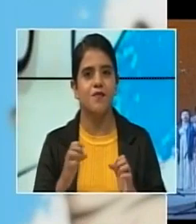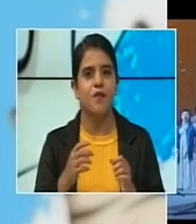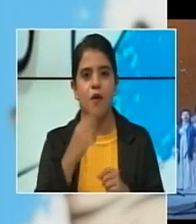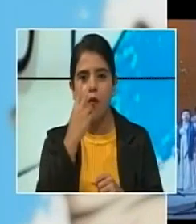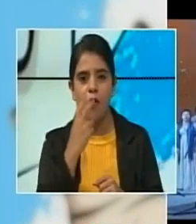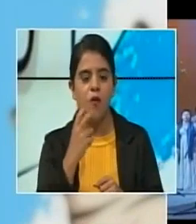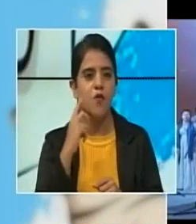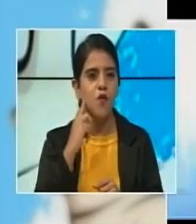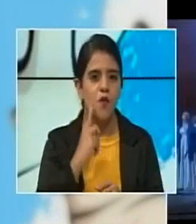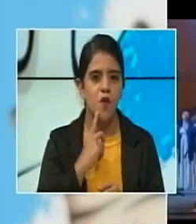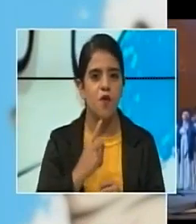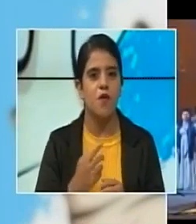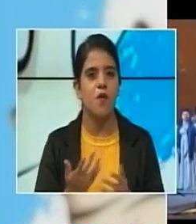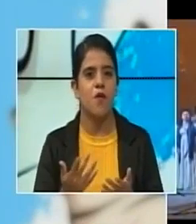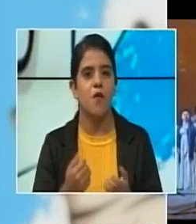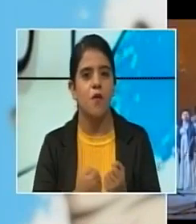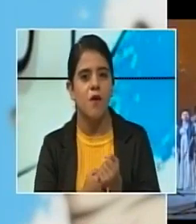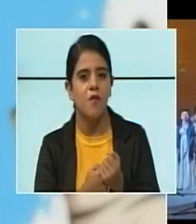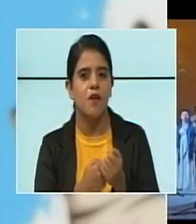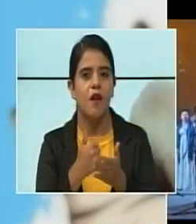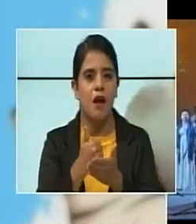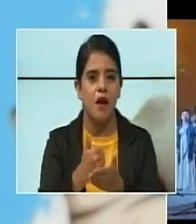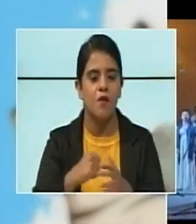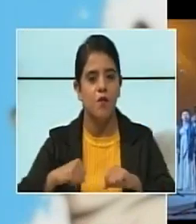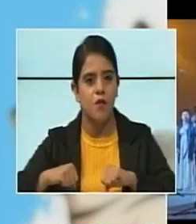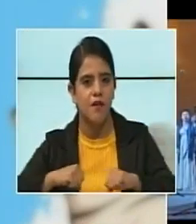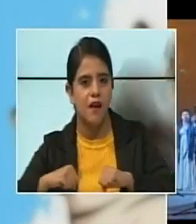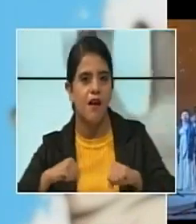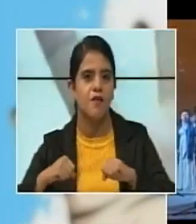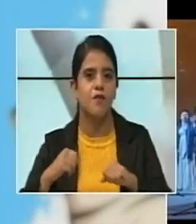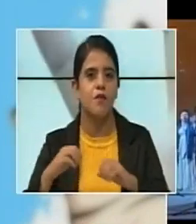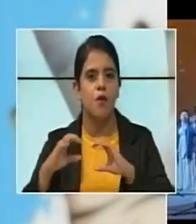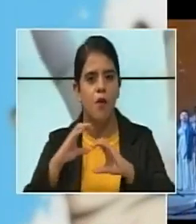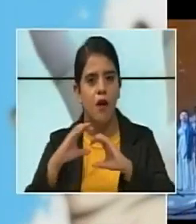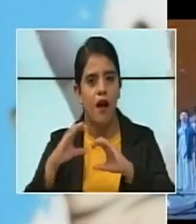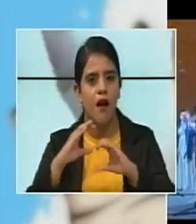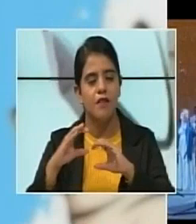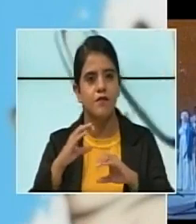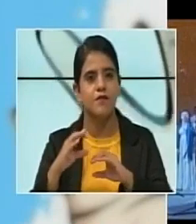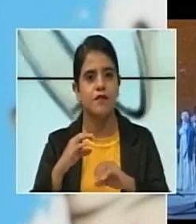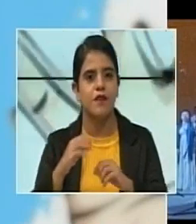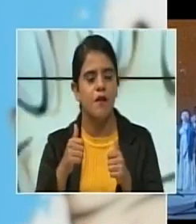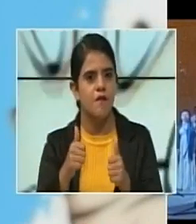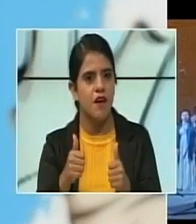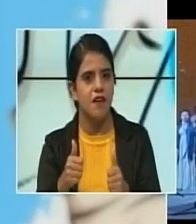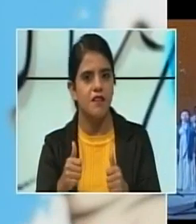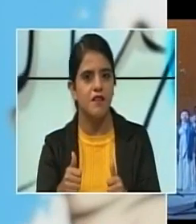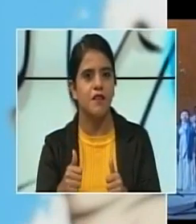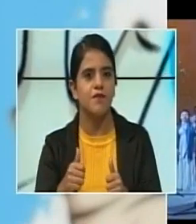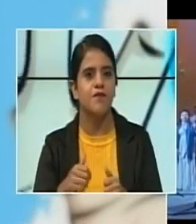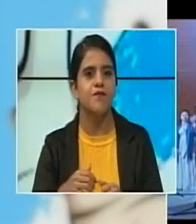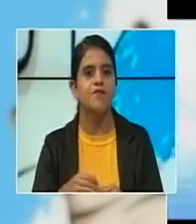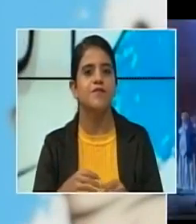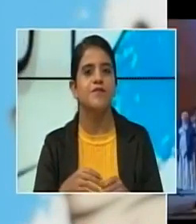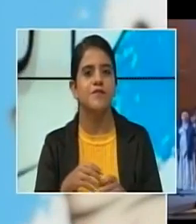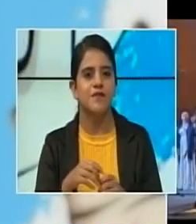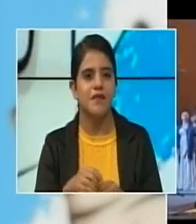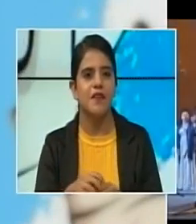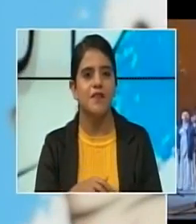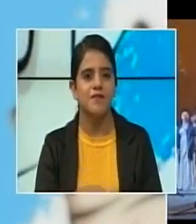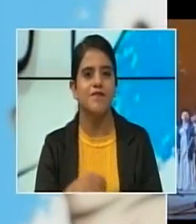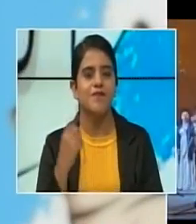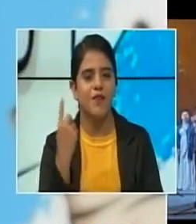emocionada que personas con discapacidad visual, física, todos estamos juntos, tenemos una buena comunicación.